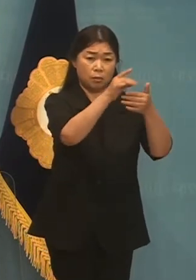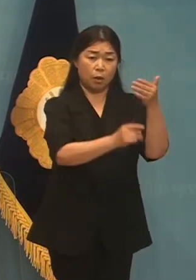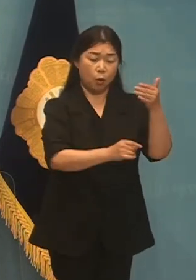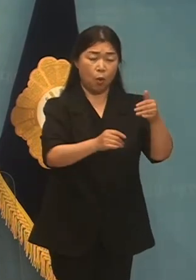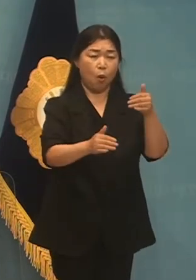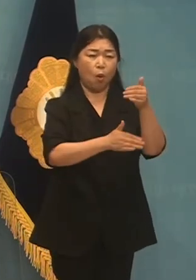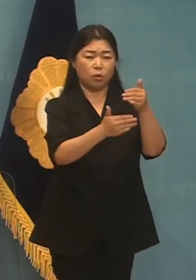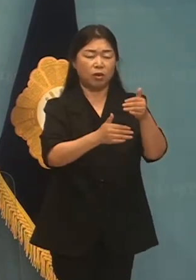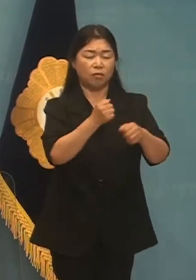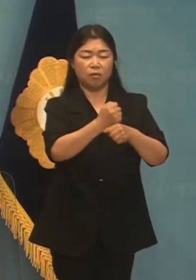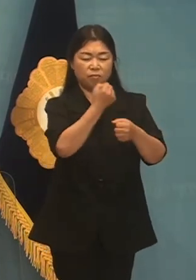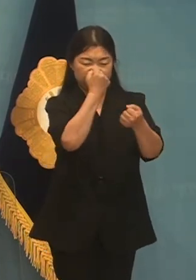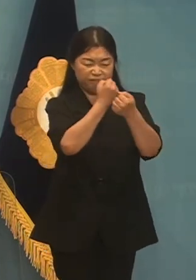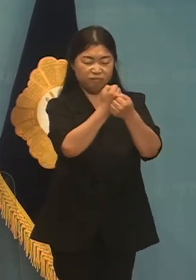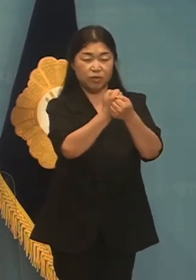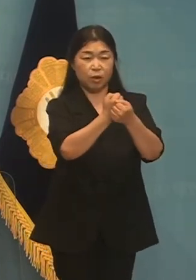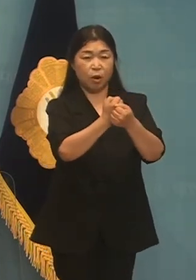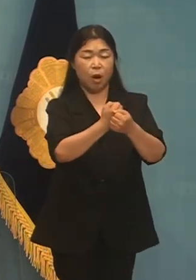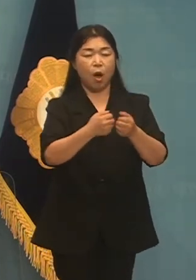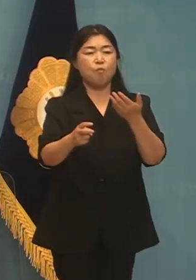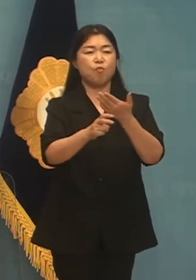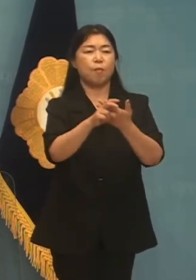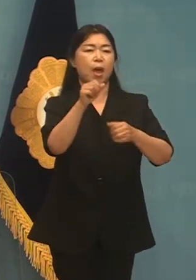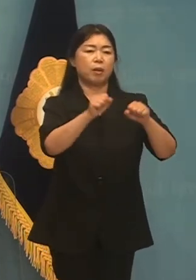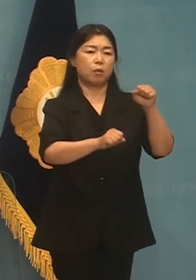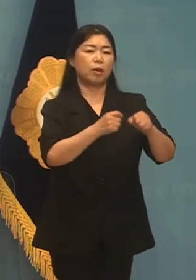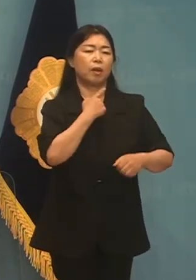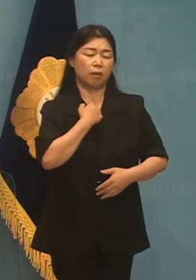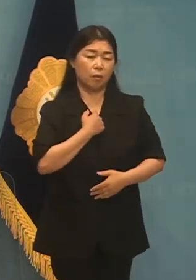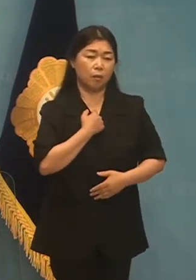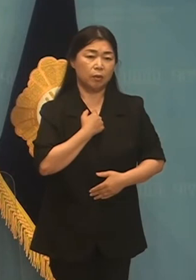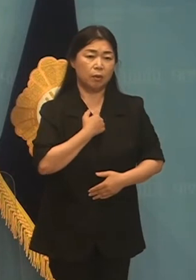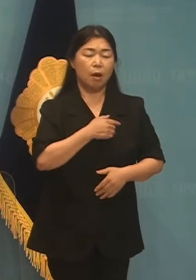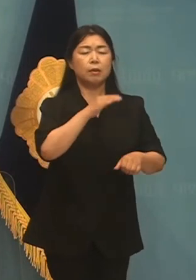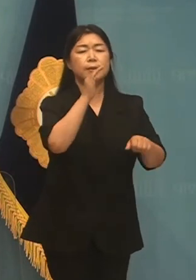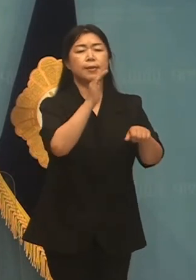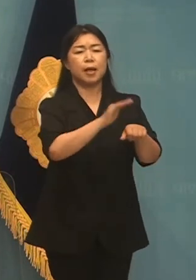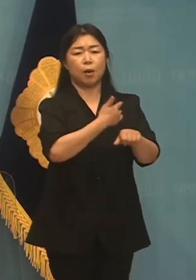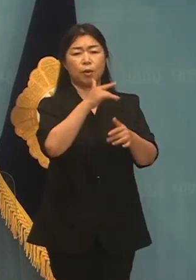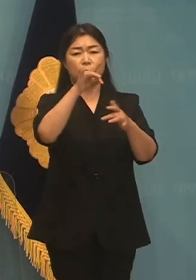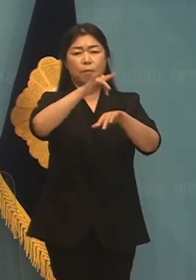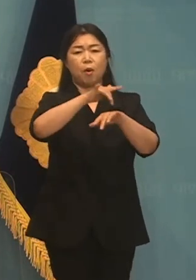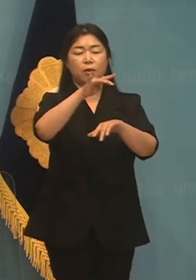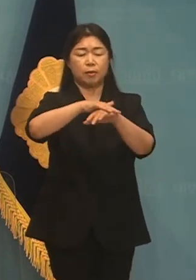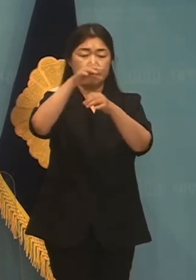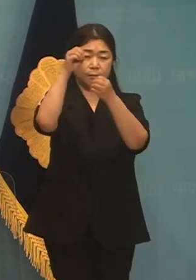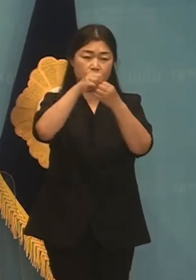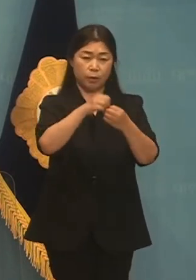어기고 암암리에 불법 행위를 저질러온 잘못된 관행에 있었습니다.